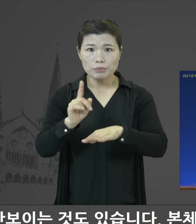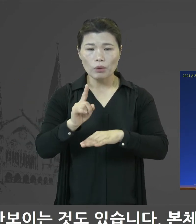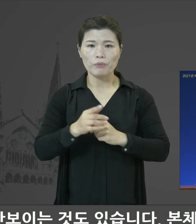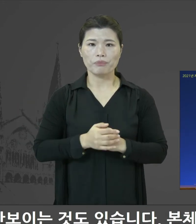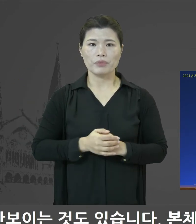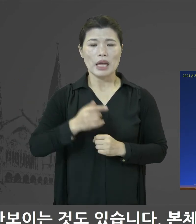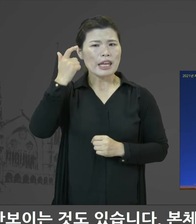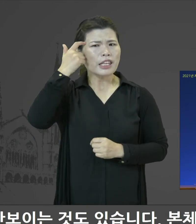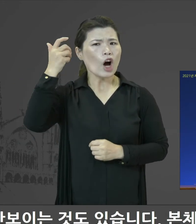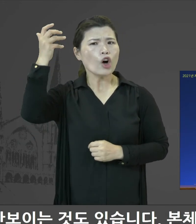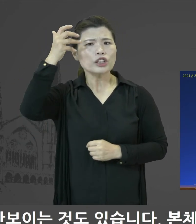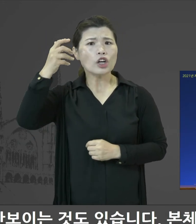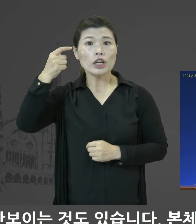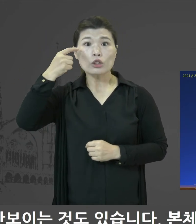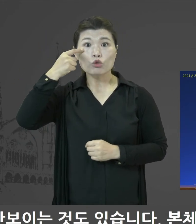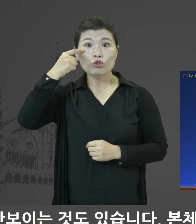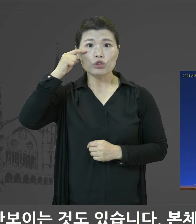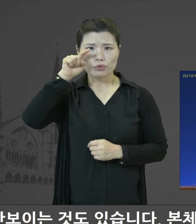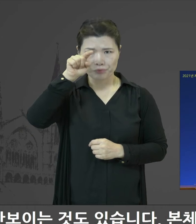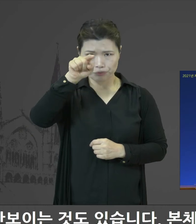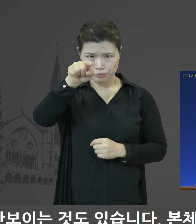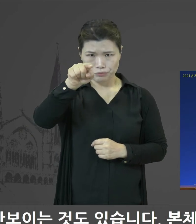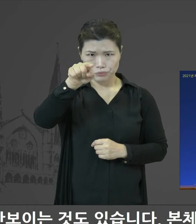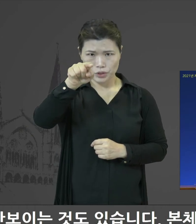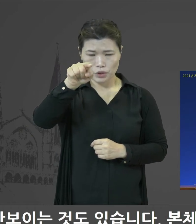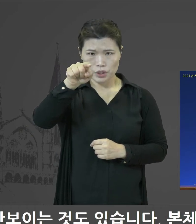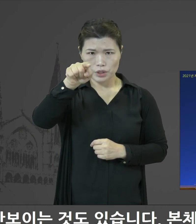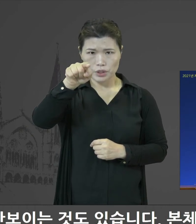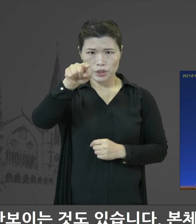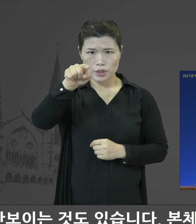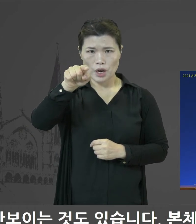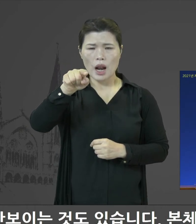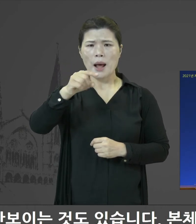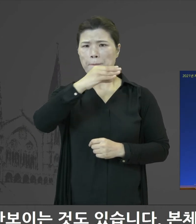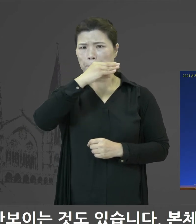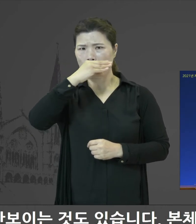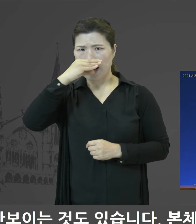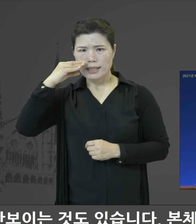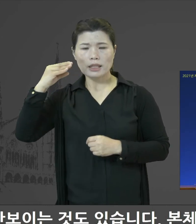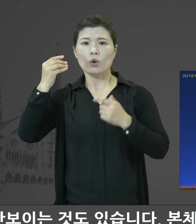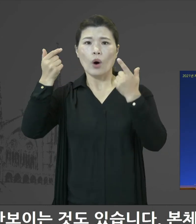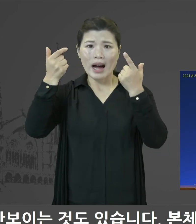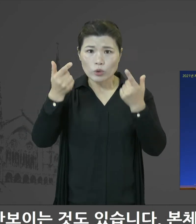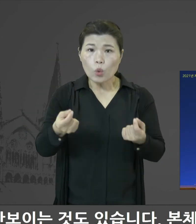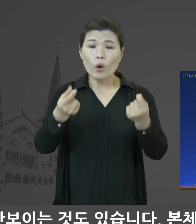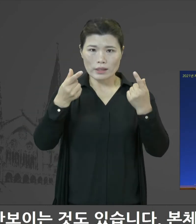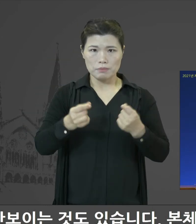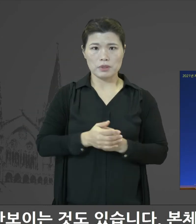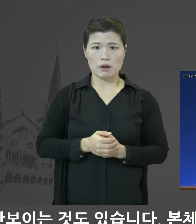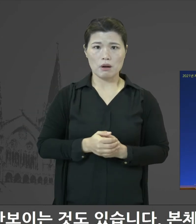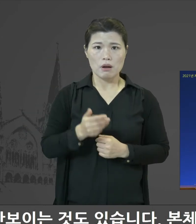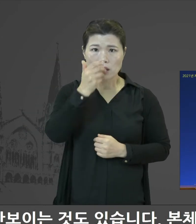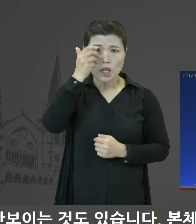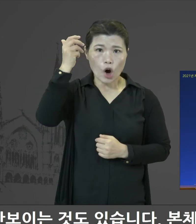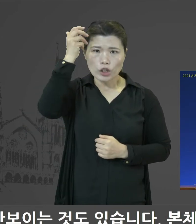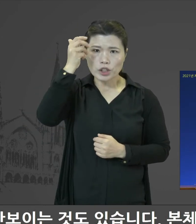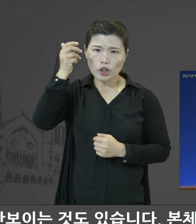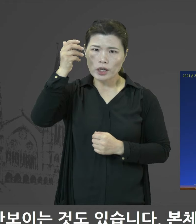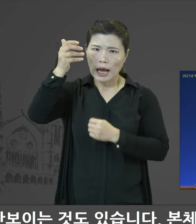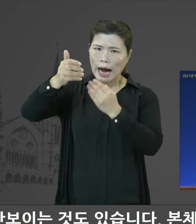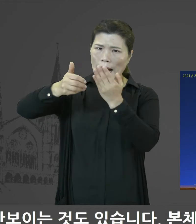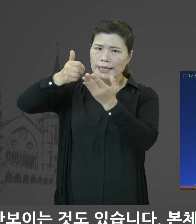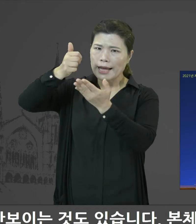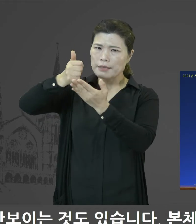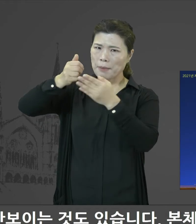하는 것이라고 규정해 볼 수 있습니다. 영적 시각을 하나님께 잘 고정하는 것,